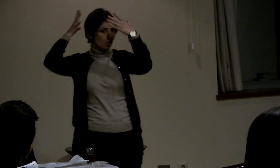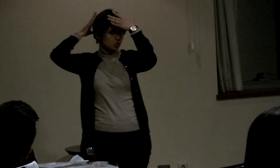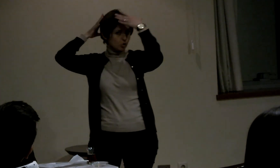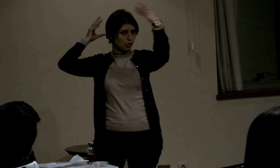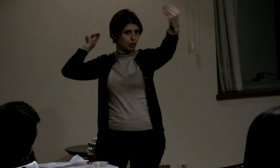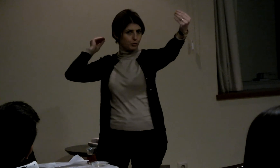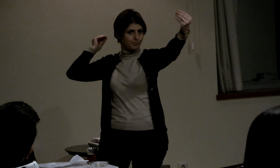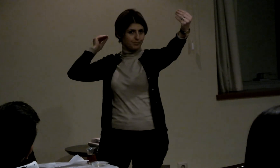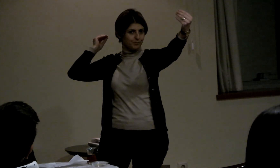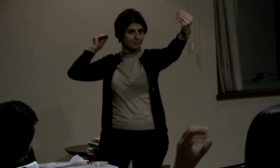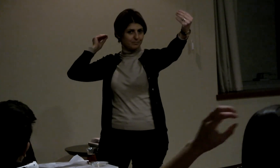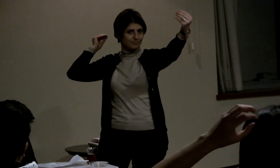Konsolosluk.